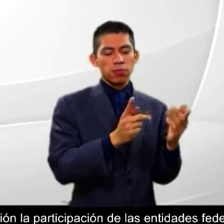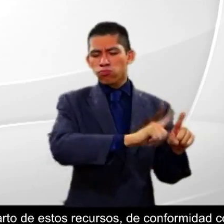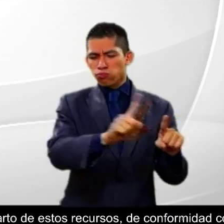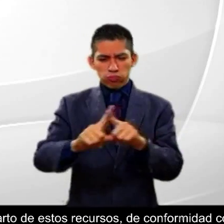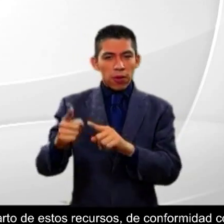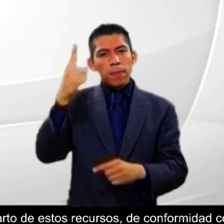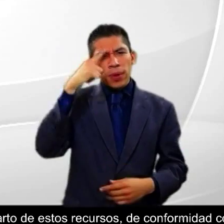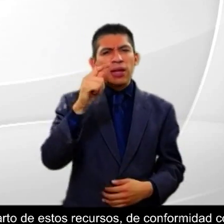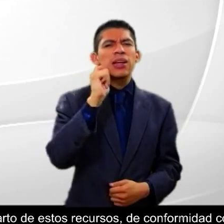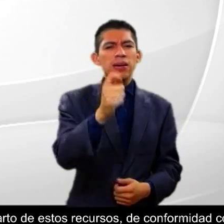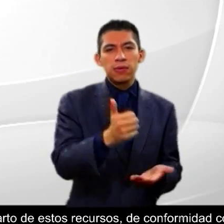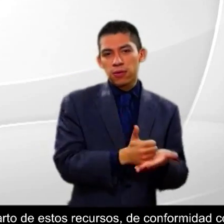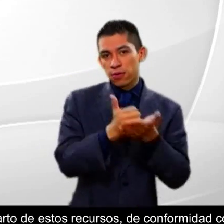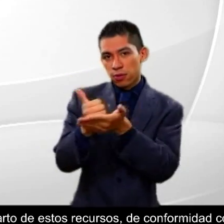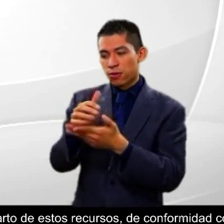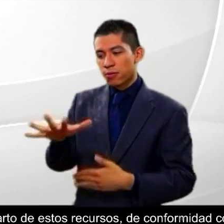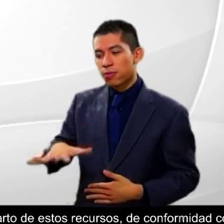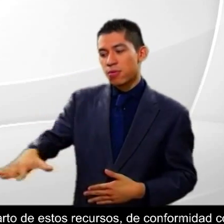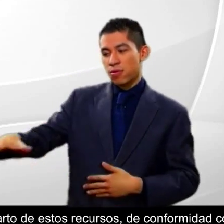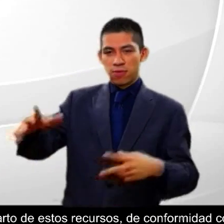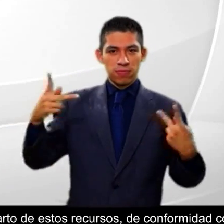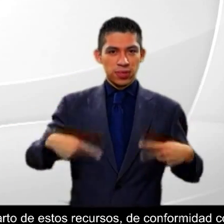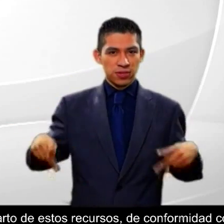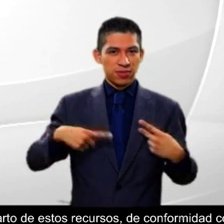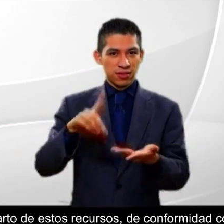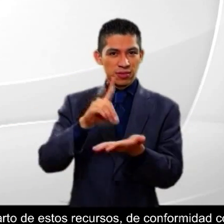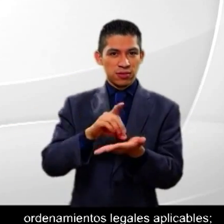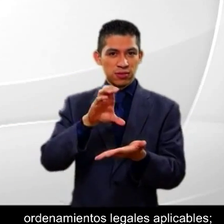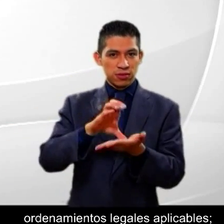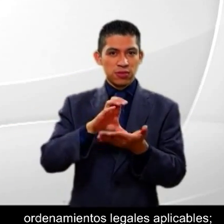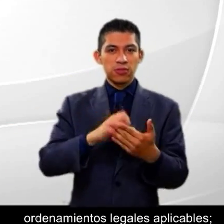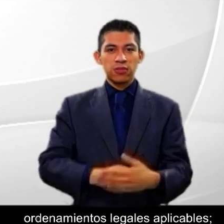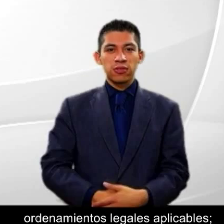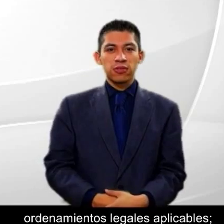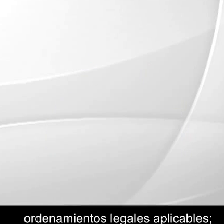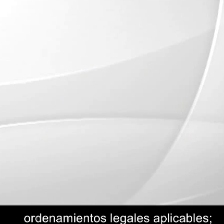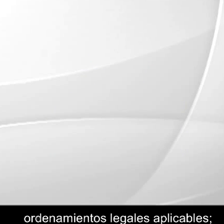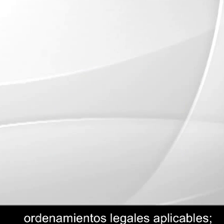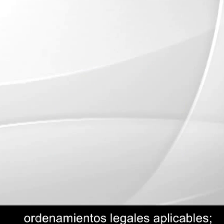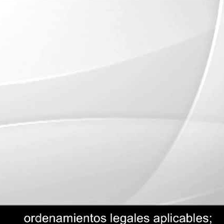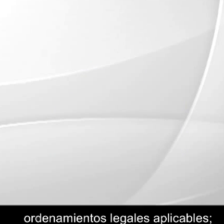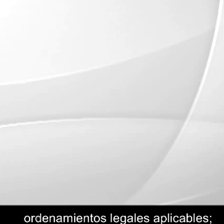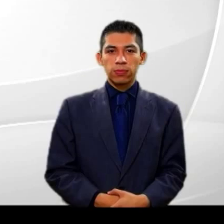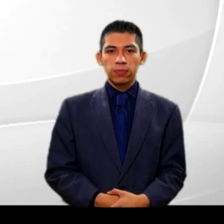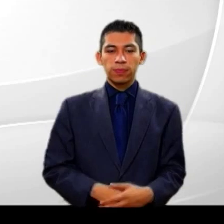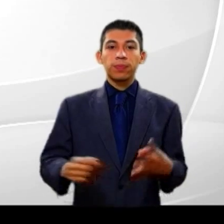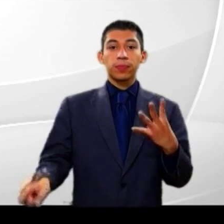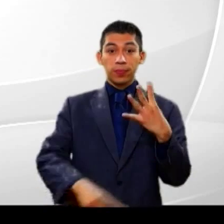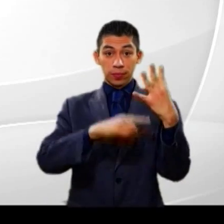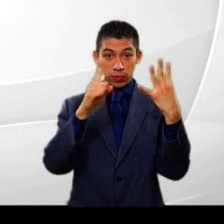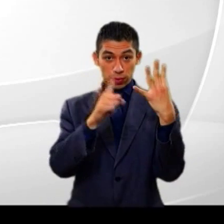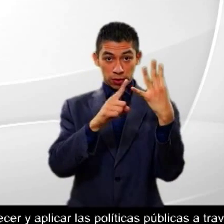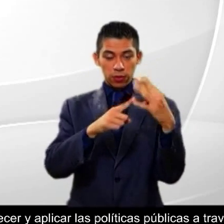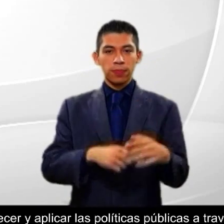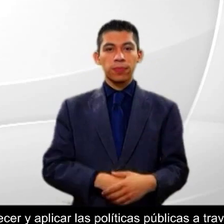reparto de estos recursos de conformidad con los ordenamientos legales aplicables 4.